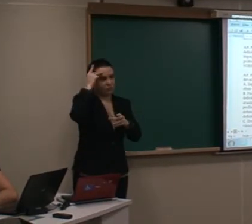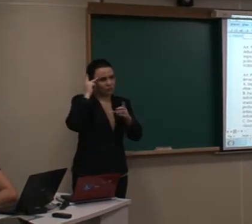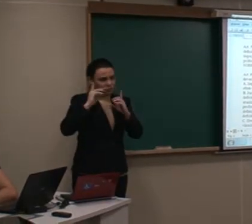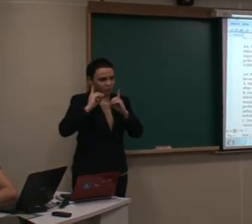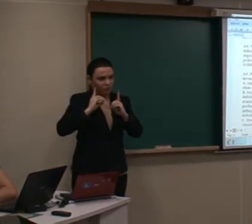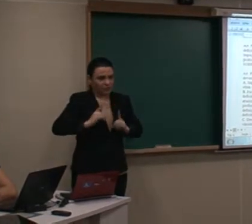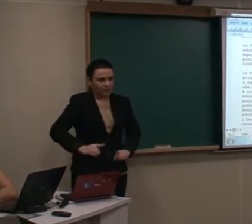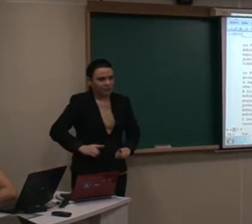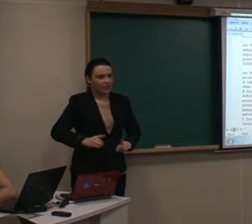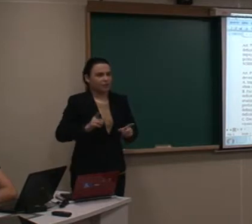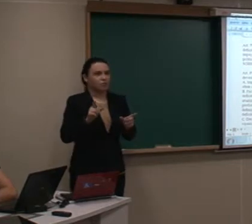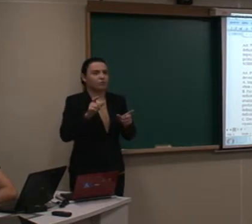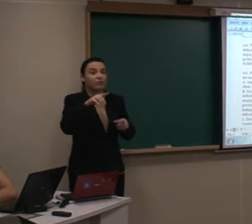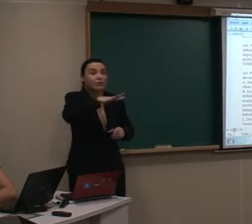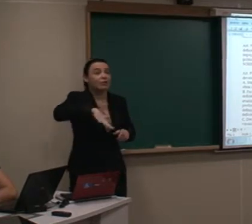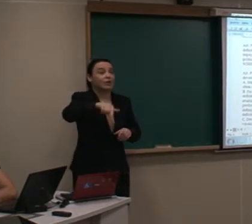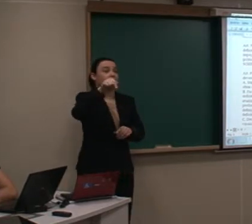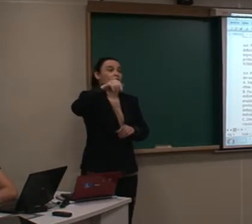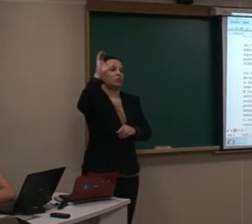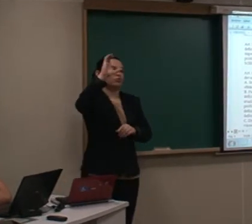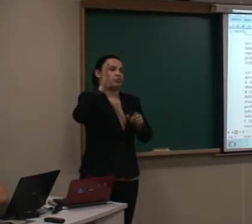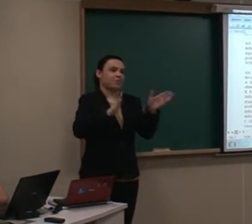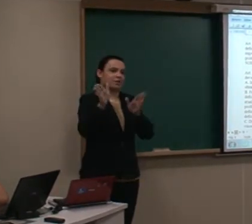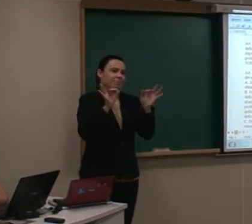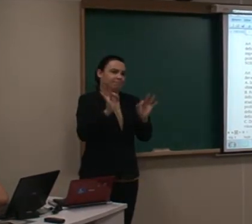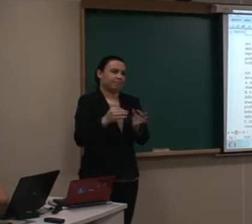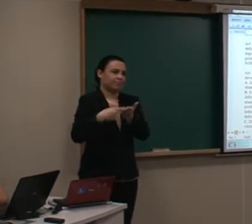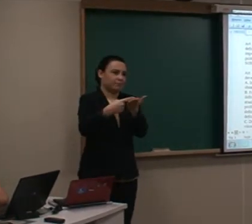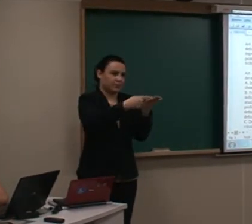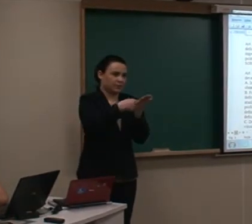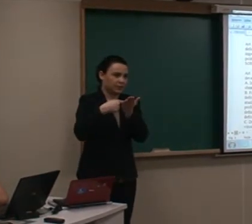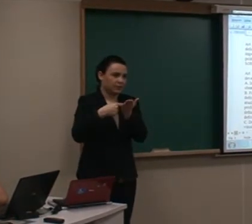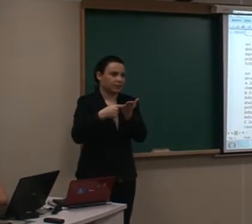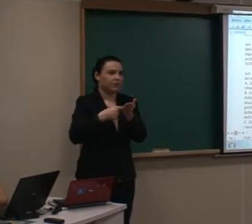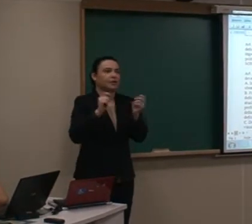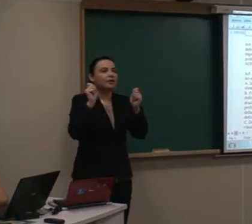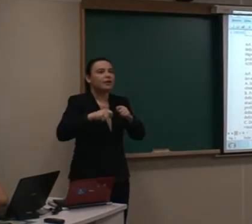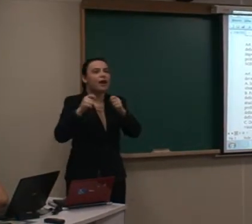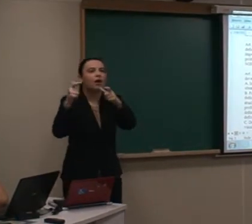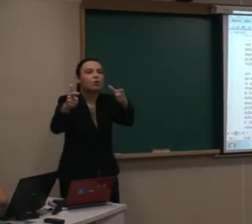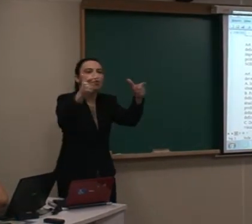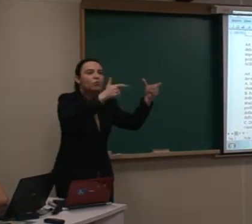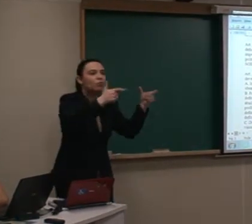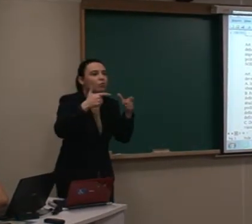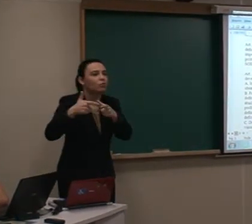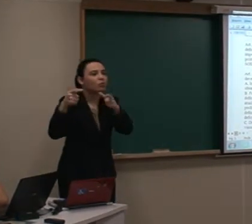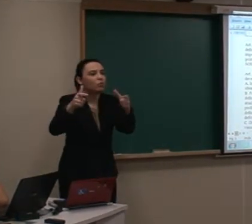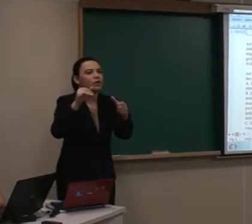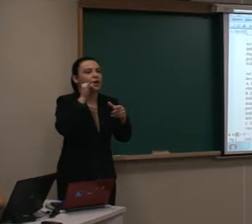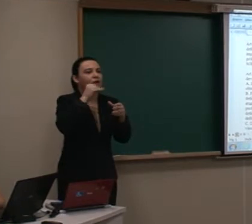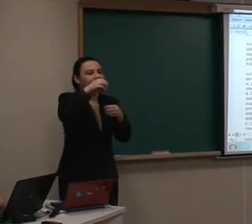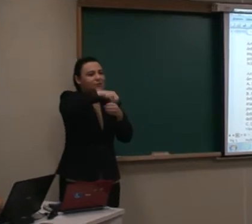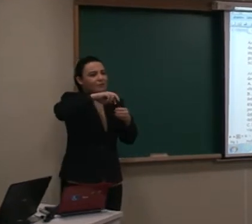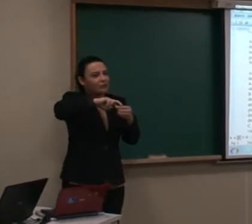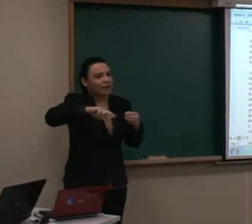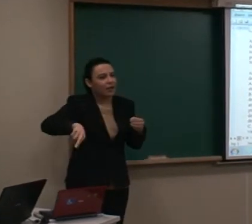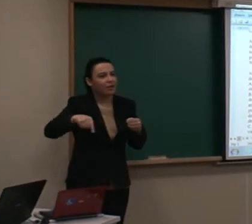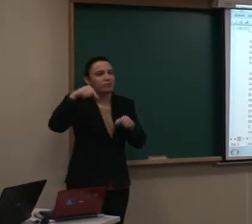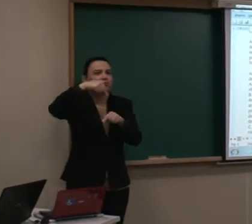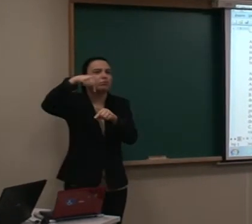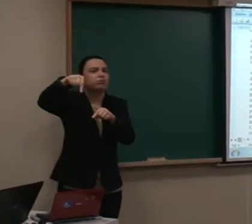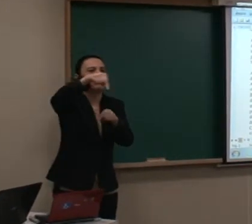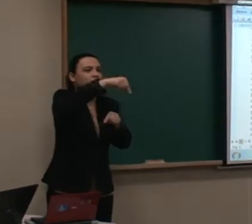deficiência em toda a Grande Curitiba, procedendo um mapeamento e atualização permanente dos dados referentes